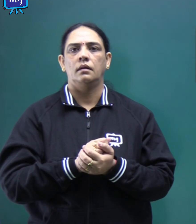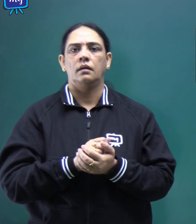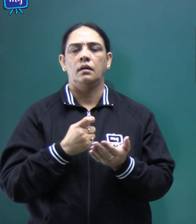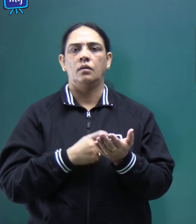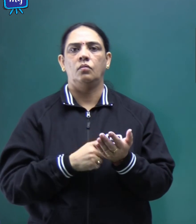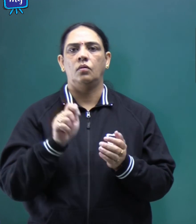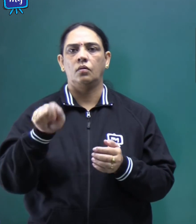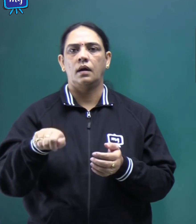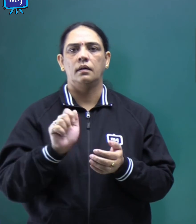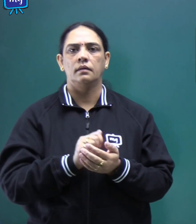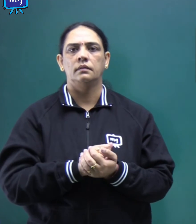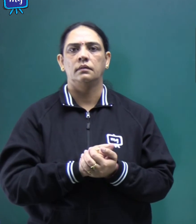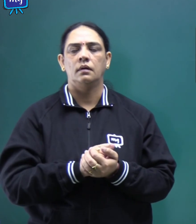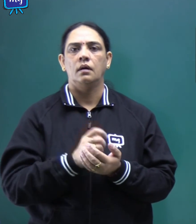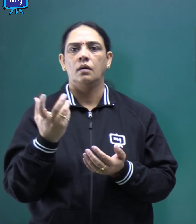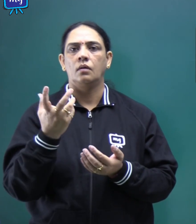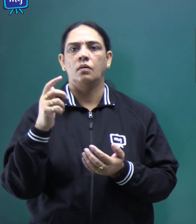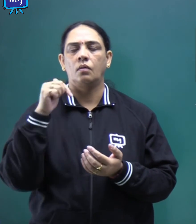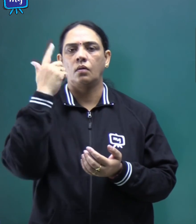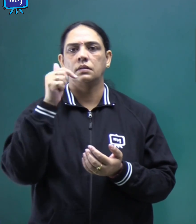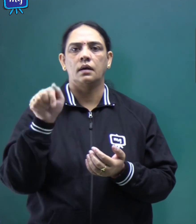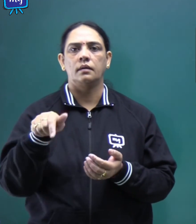सूत्र होगा, कौन सा?